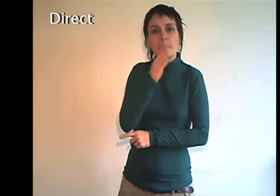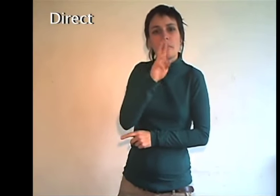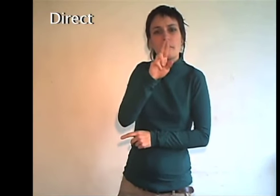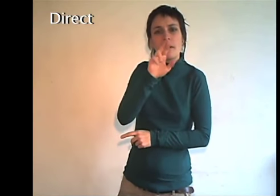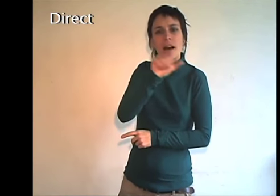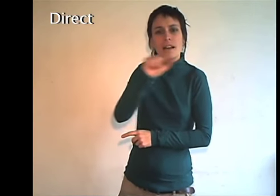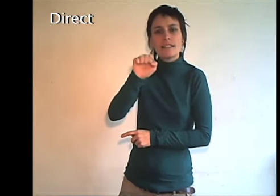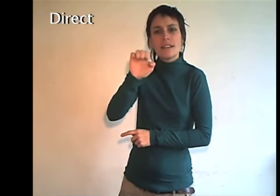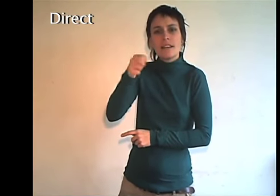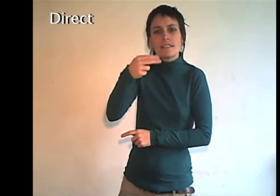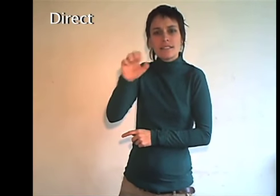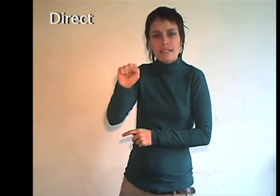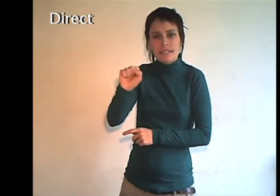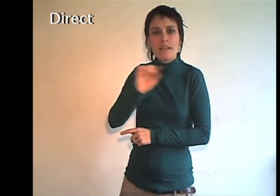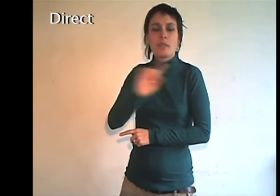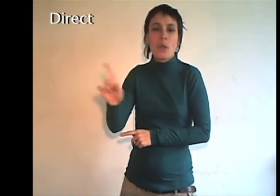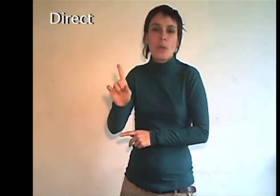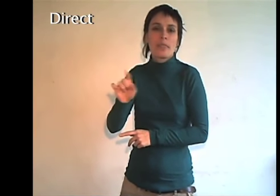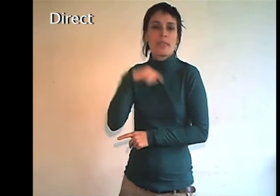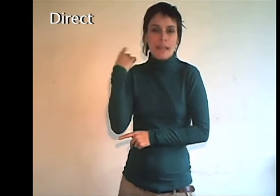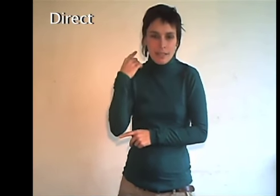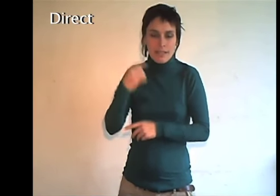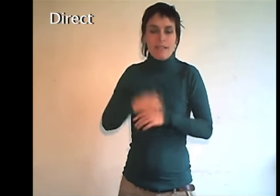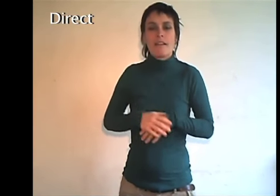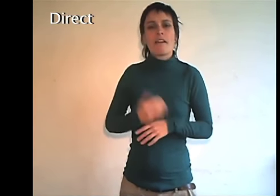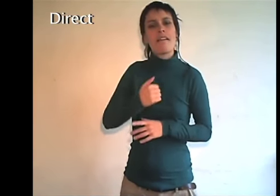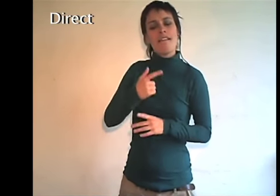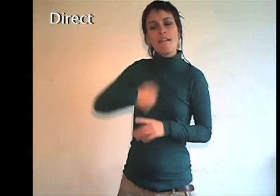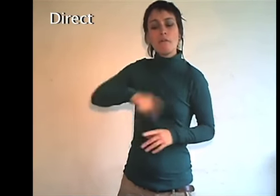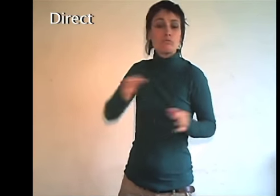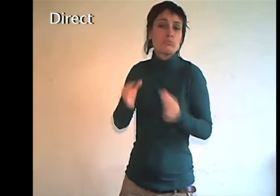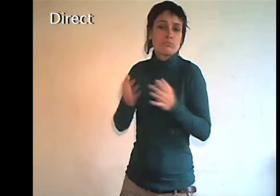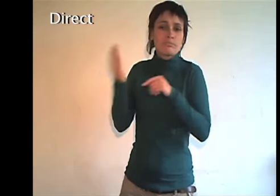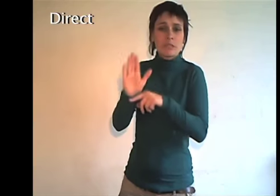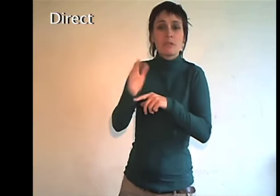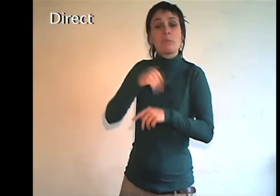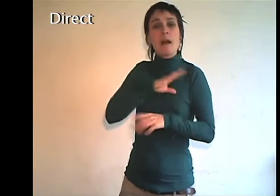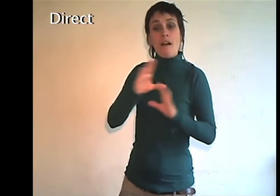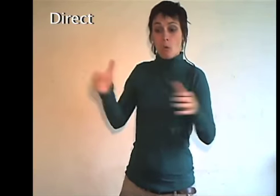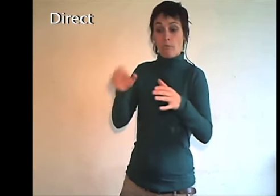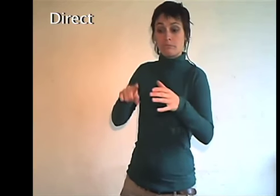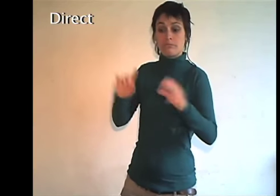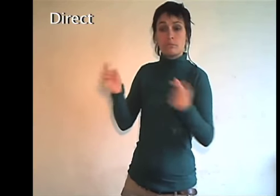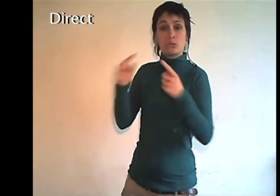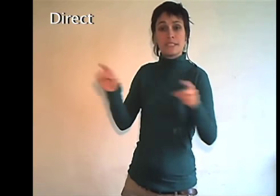de ses qualités artistiques, pour une raison supplémentaire. C'est que ce groupe a fait le choix depuis de nombreuses années de faire